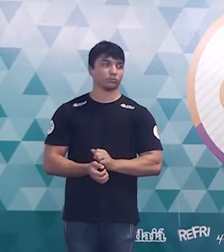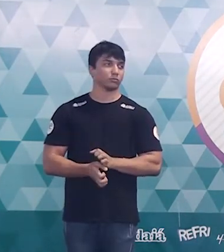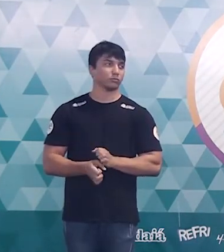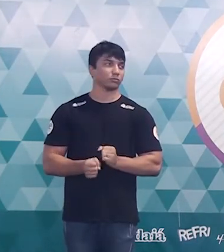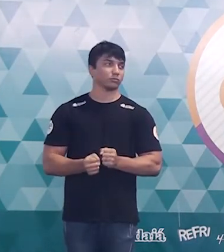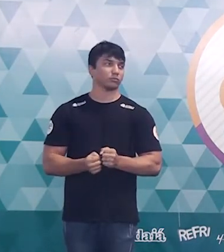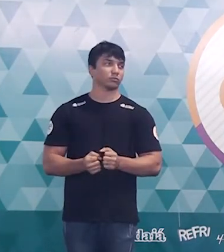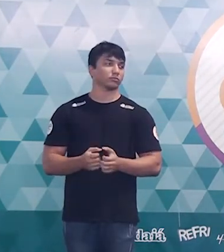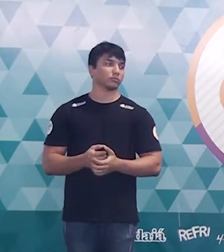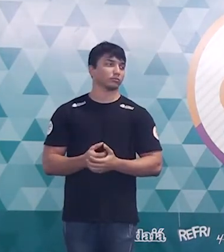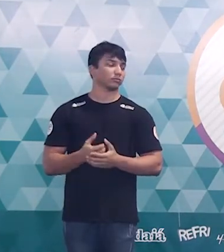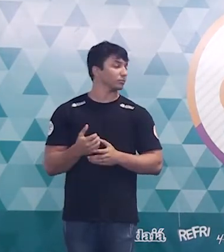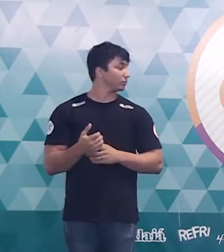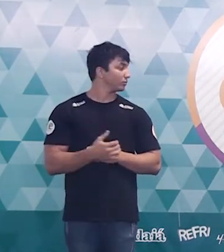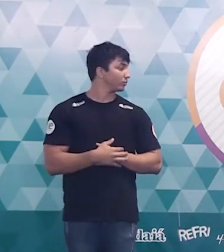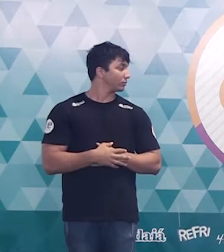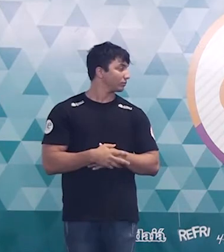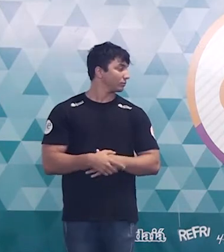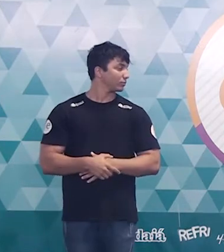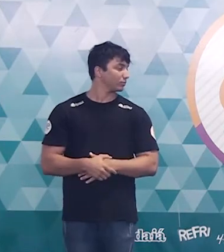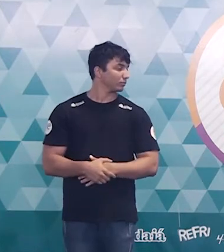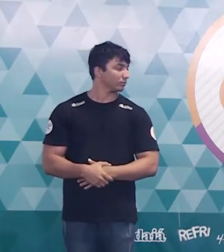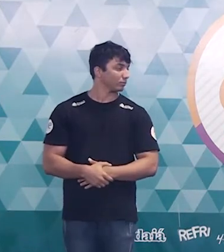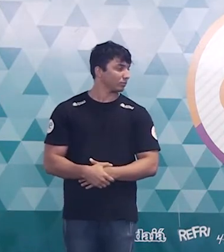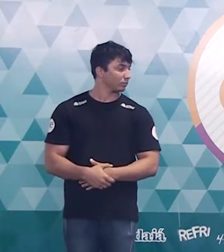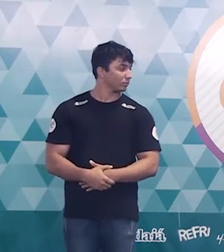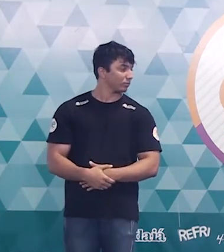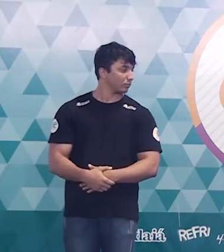Me socorra aqui, produção.